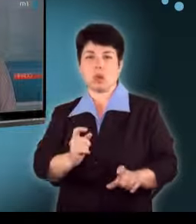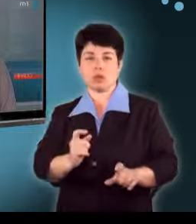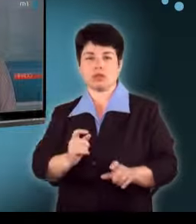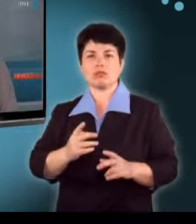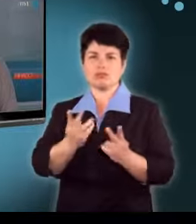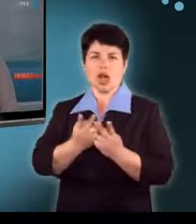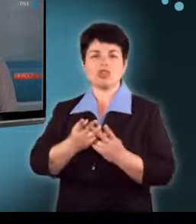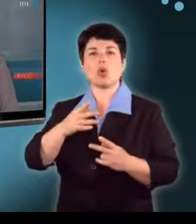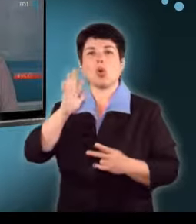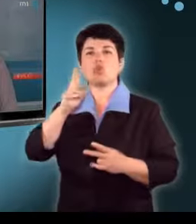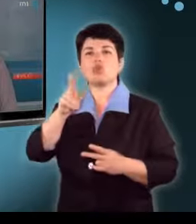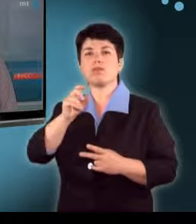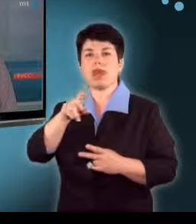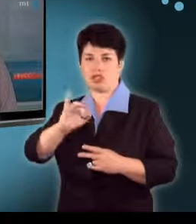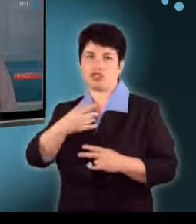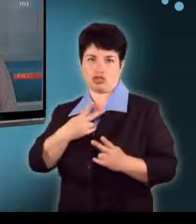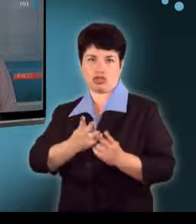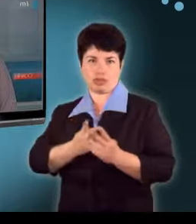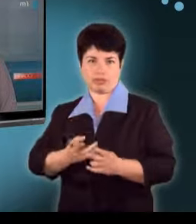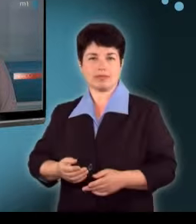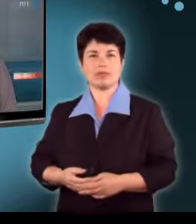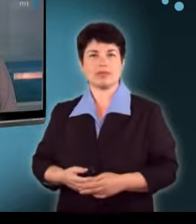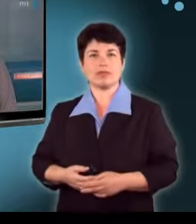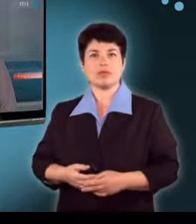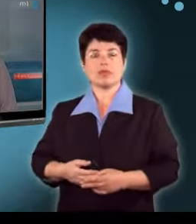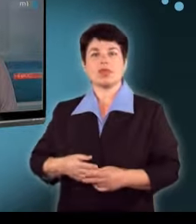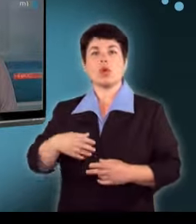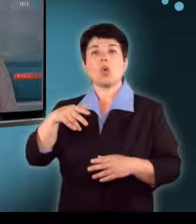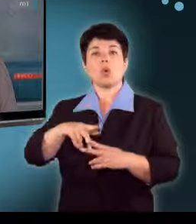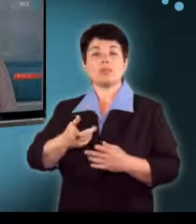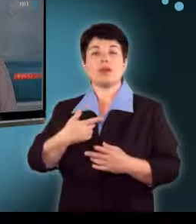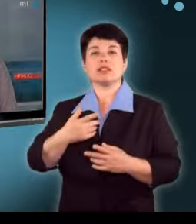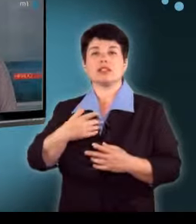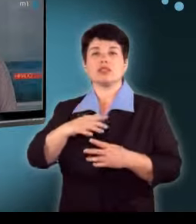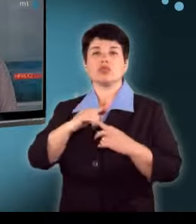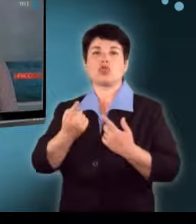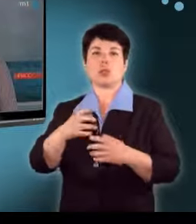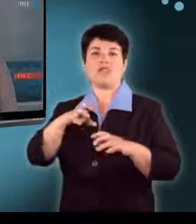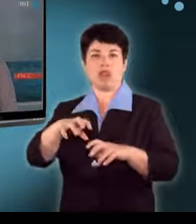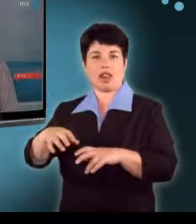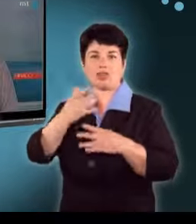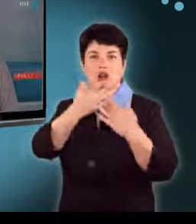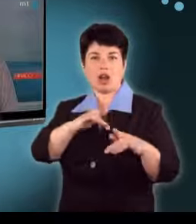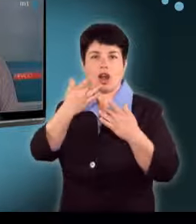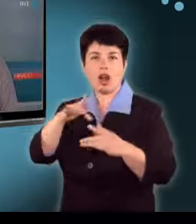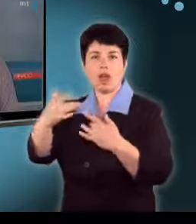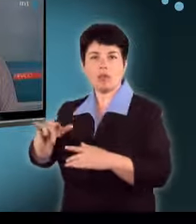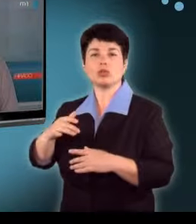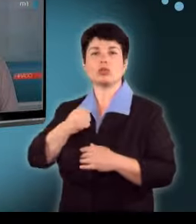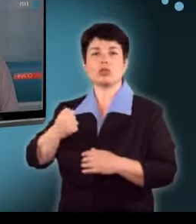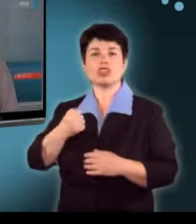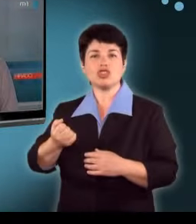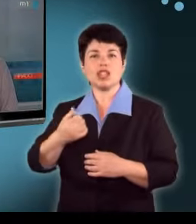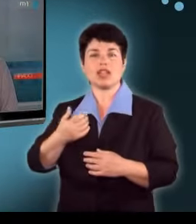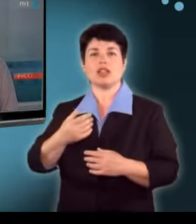is. Közben sorra mondják le a szobafoglalásokat a turisták a mexikói üdülőhelyeken, pedig a turizmus az ország